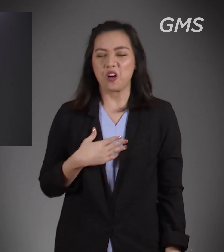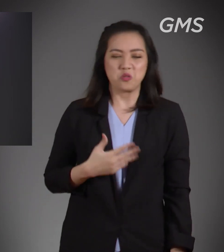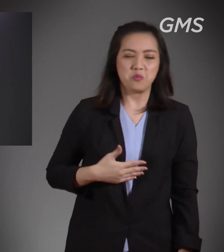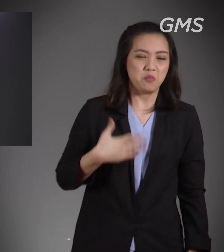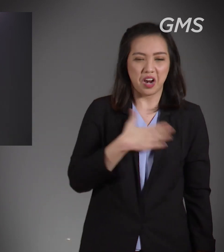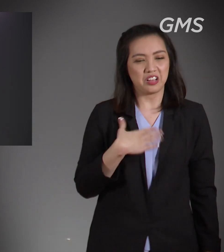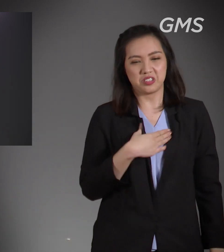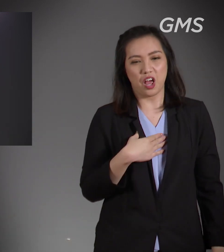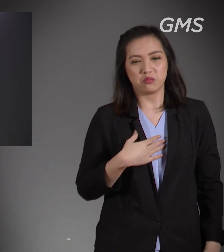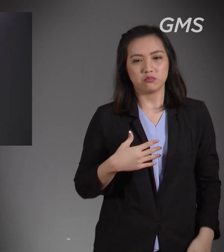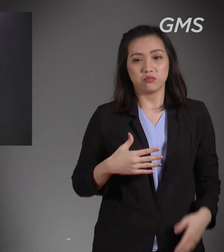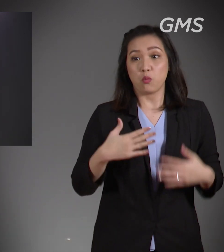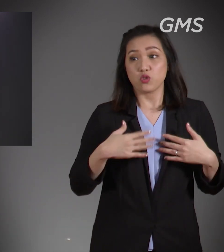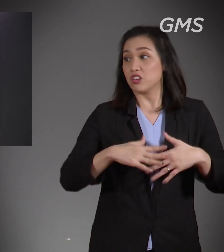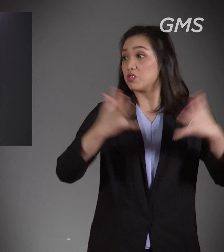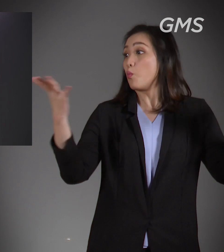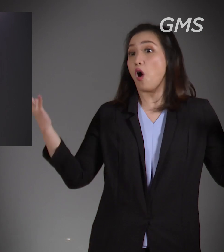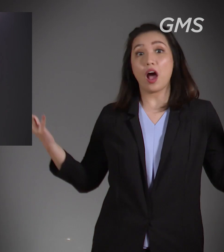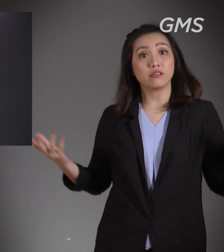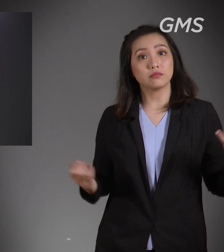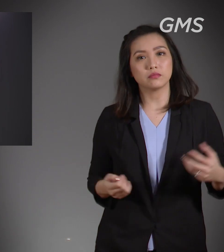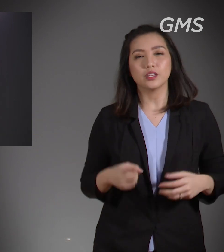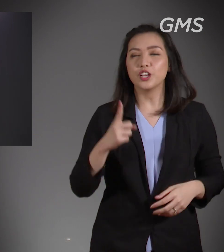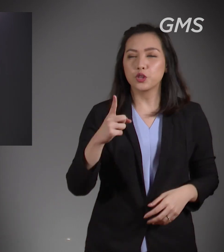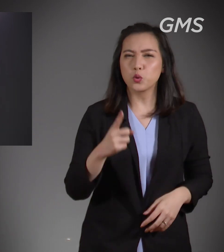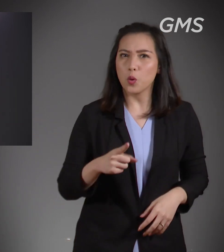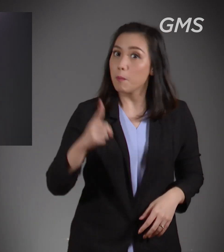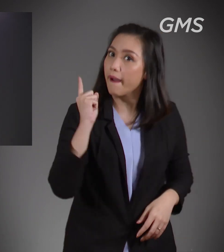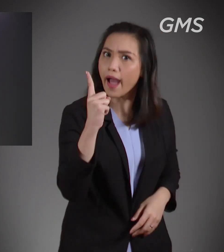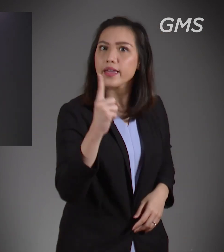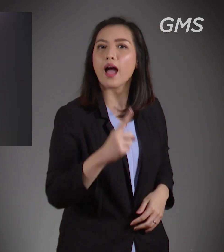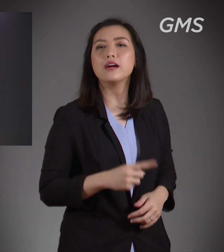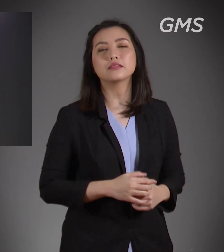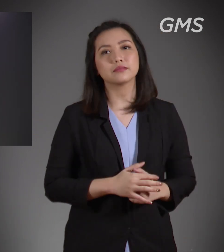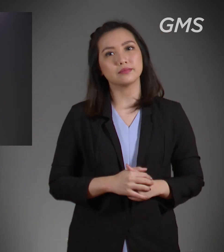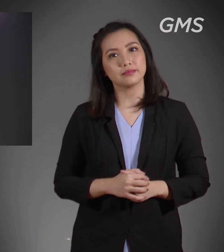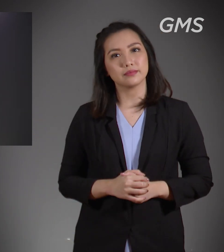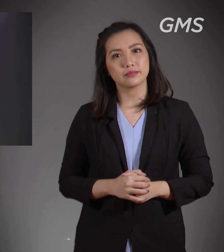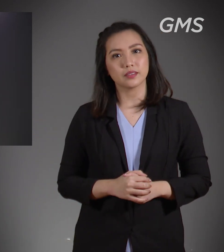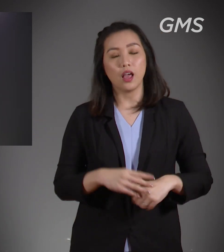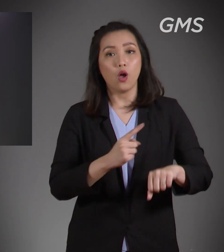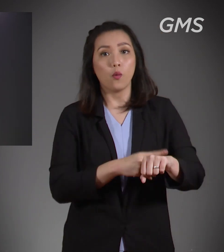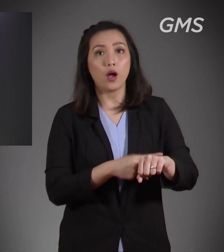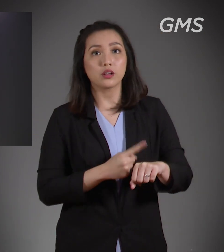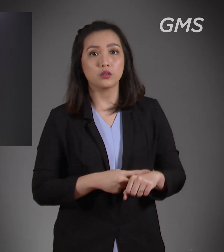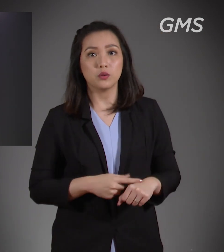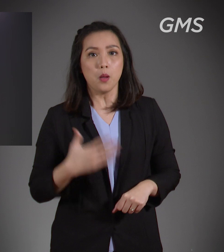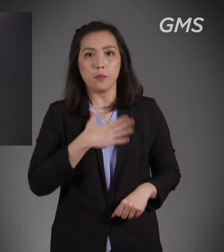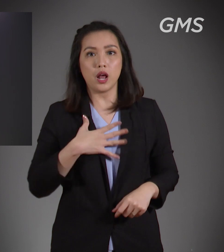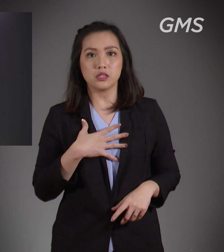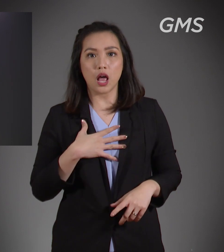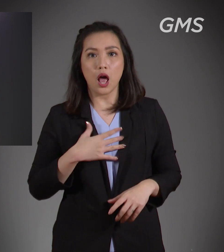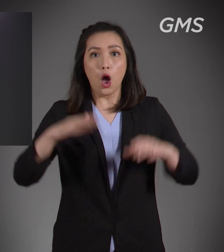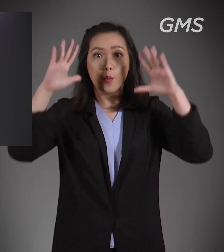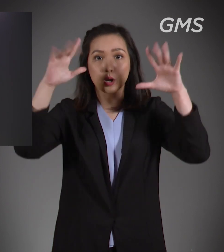ada di tangannya, segera dia akan kehilangan. Bahaya. Justru ketika Anda merasa posesif dengan berkat,